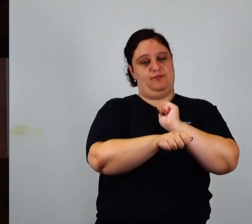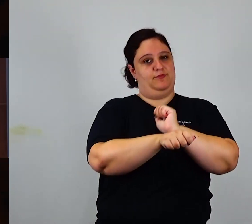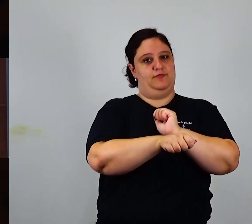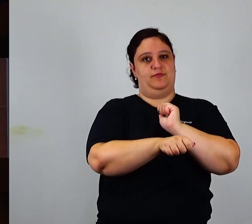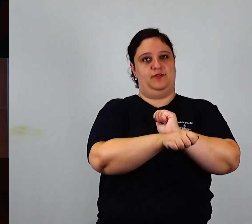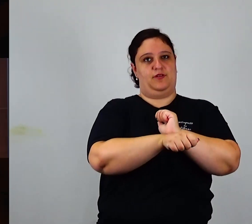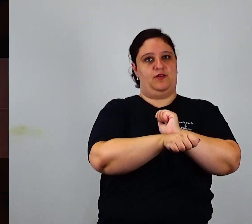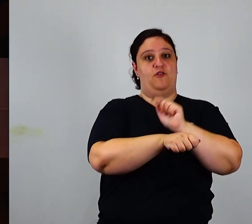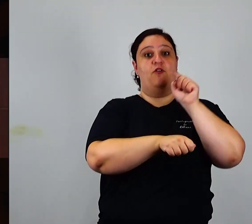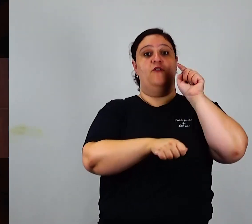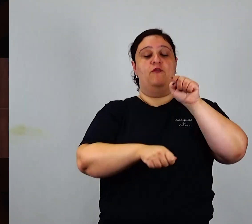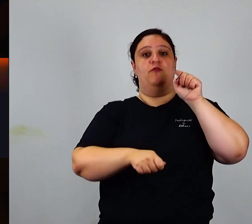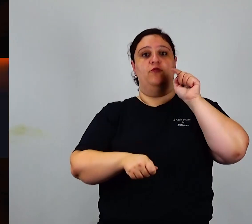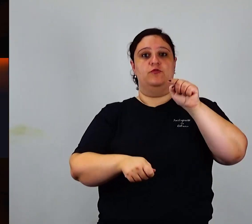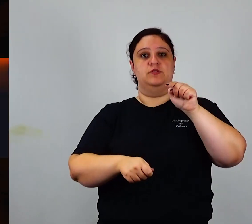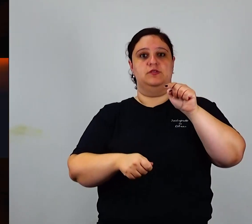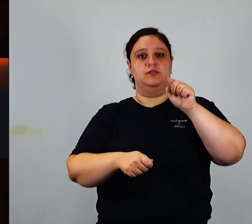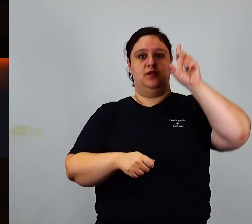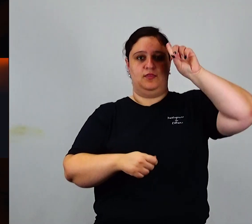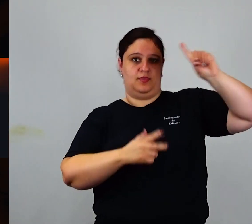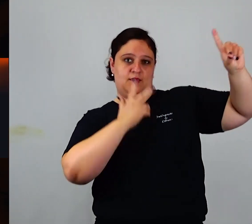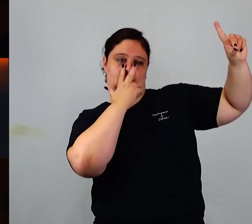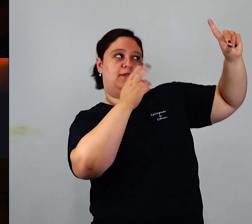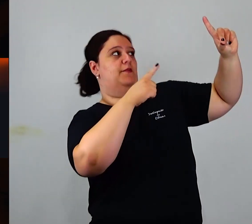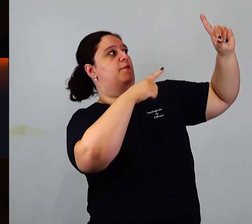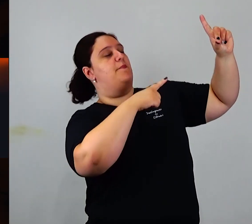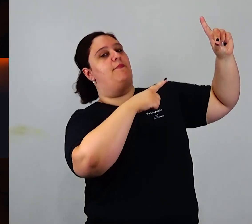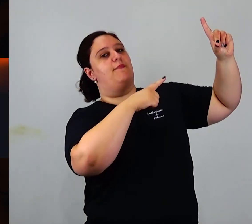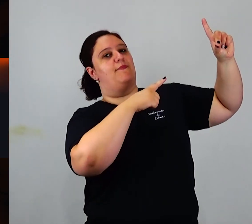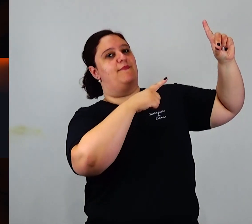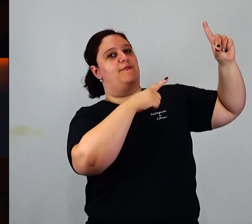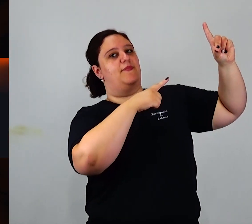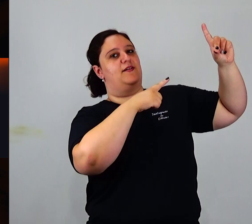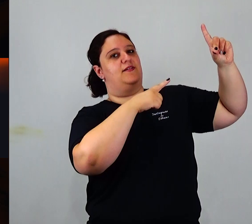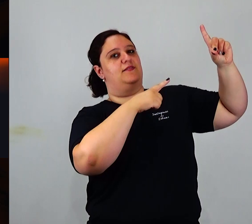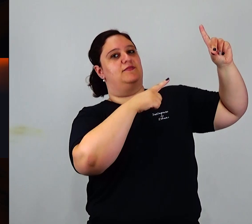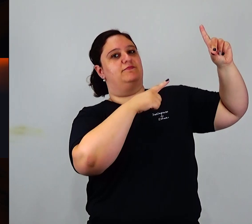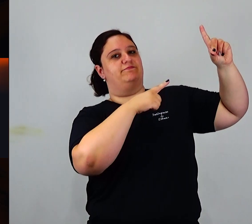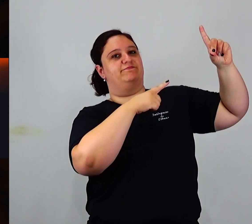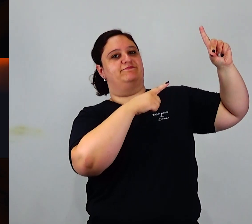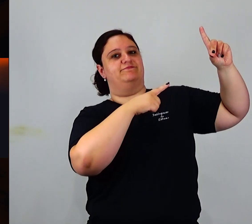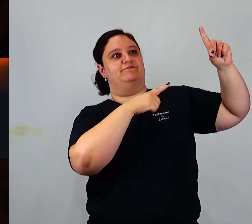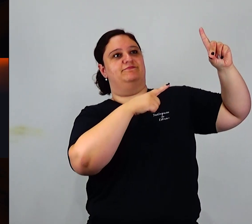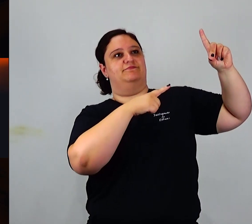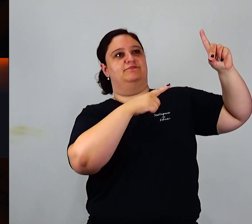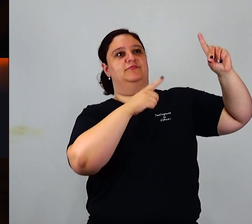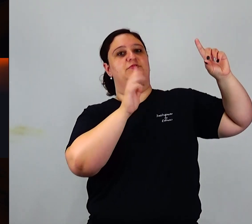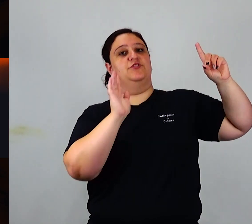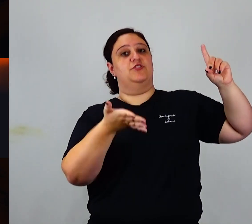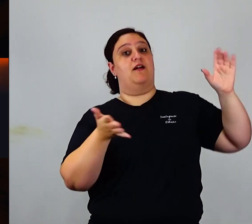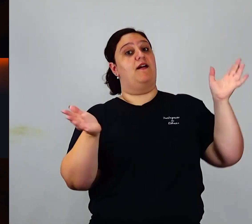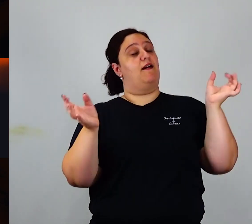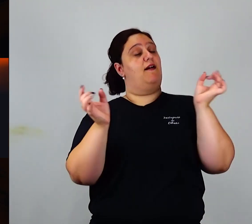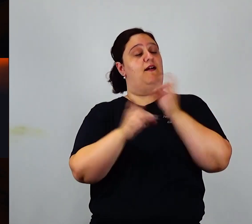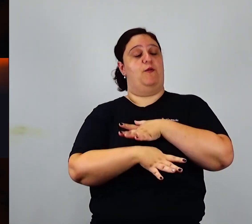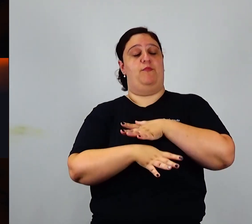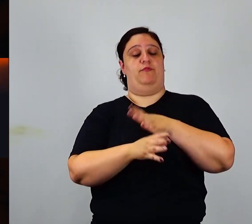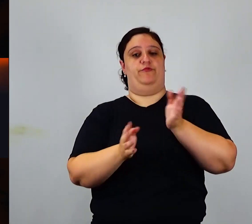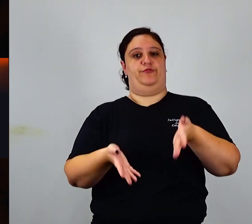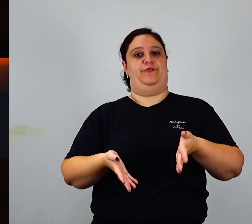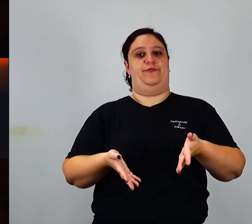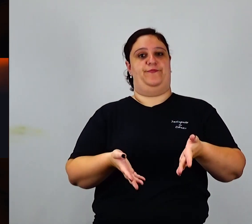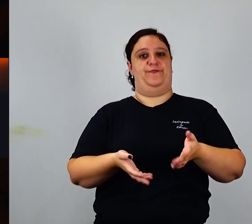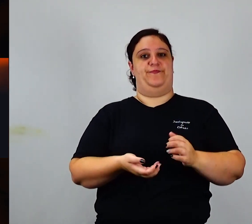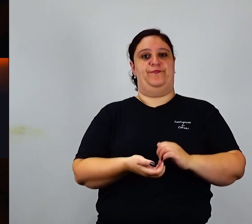você vai ser a expressão já pronta, já